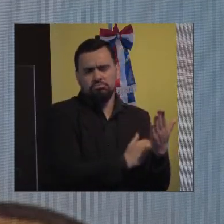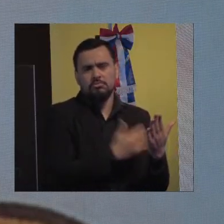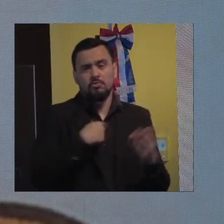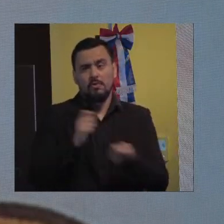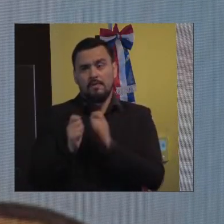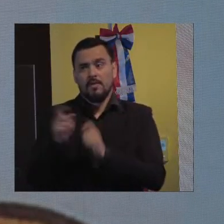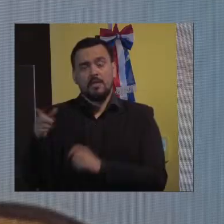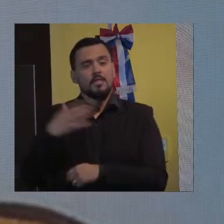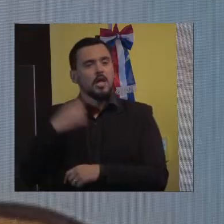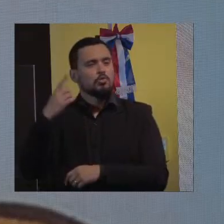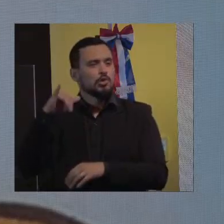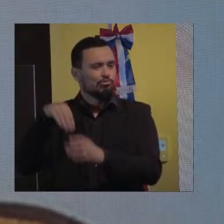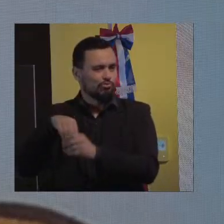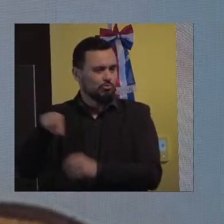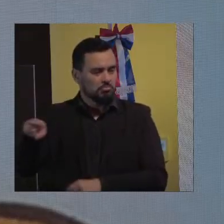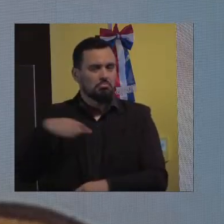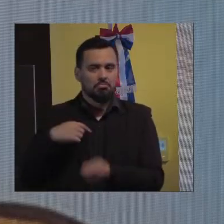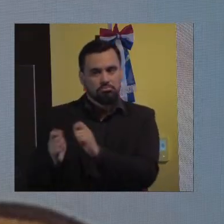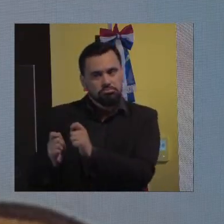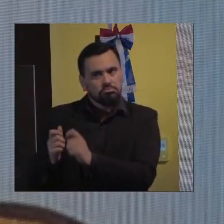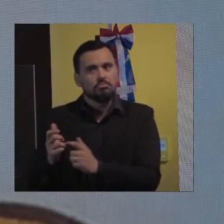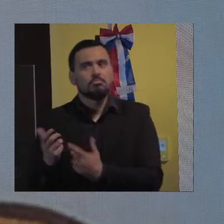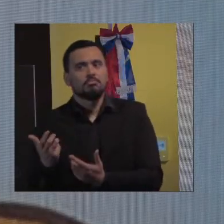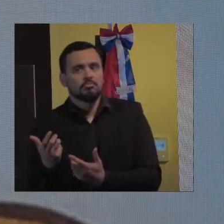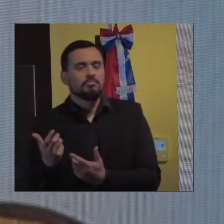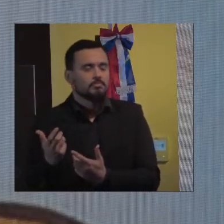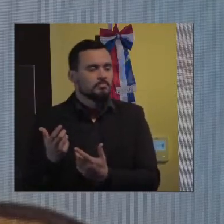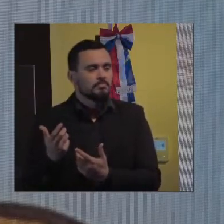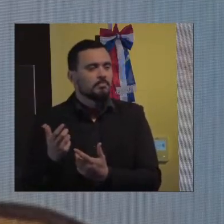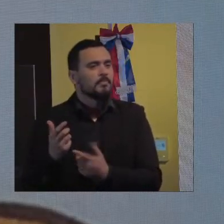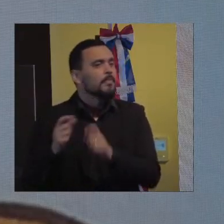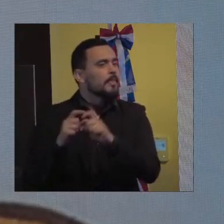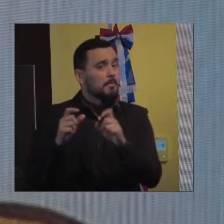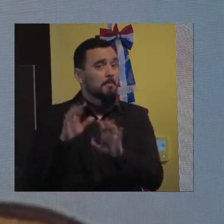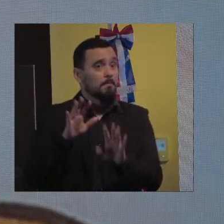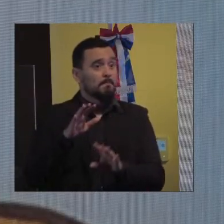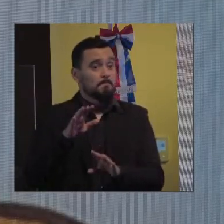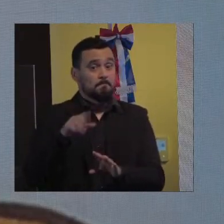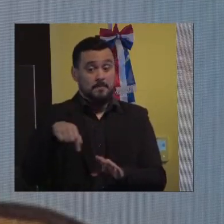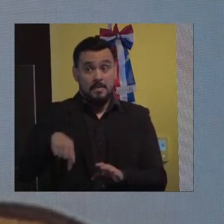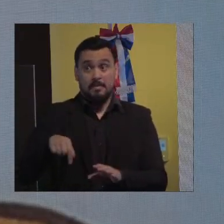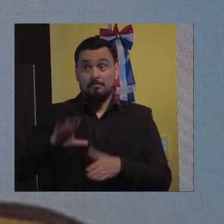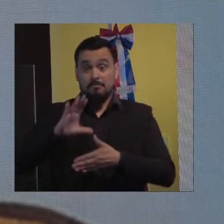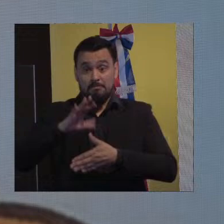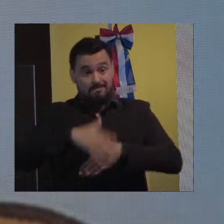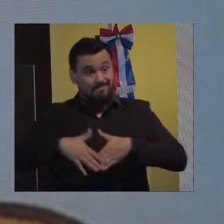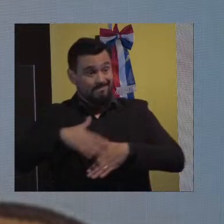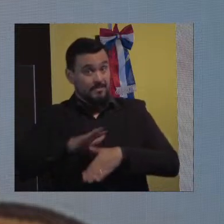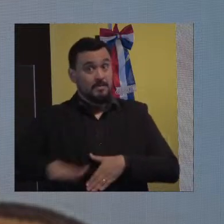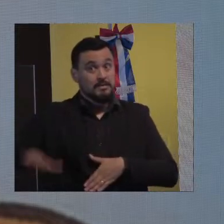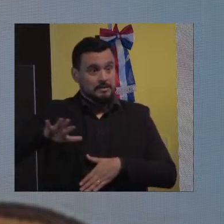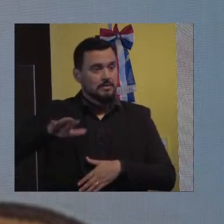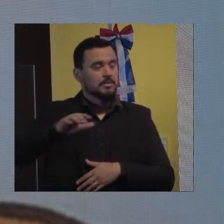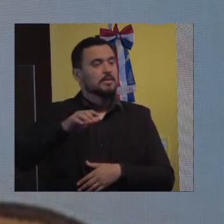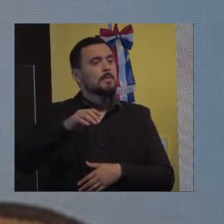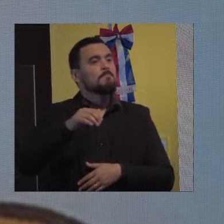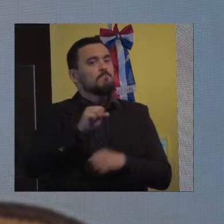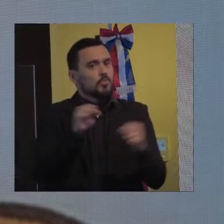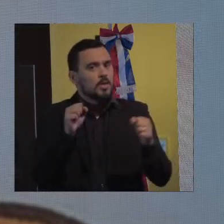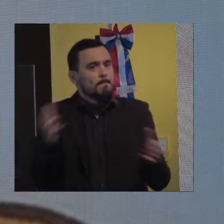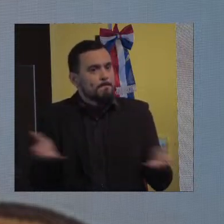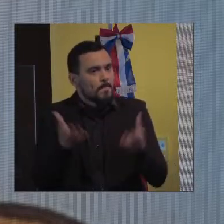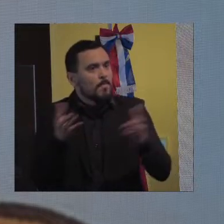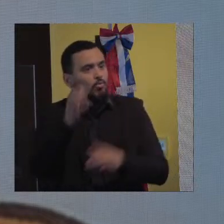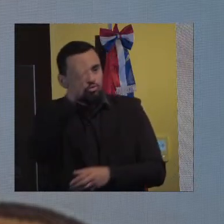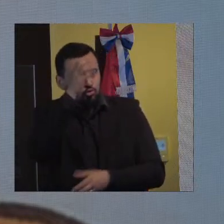director de inclusión para que en 2 países de la región podamos promover la cultura sorda y las lenguas de